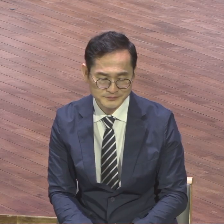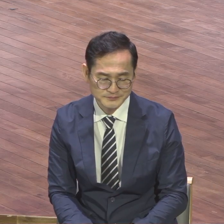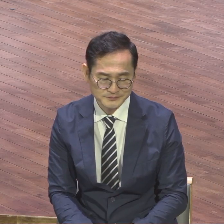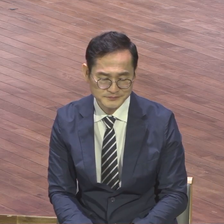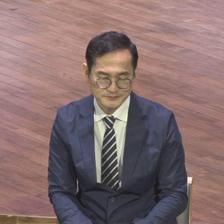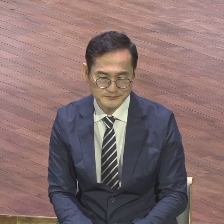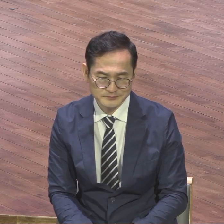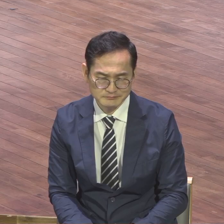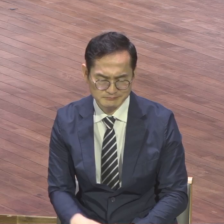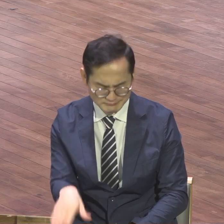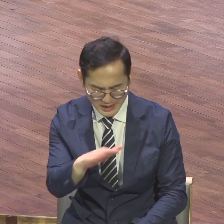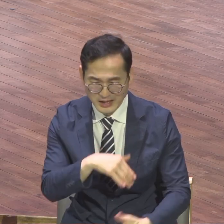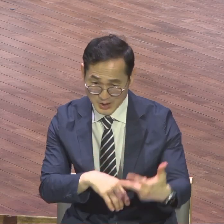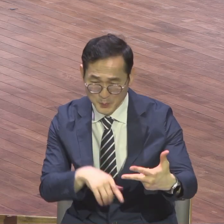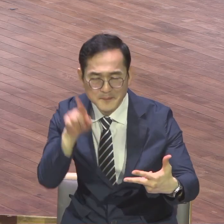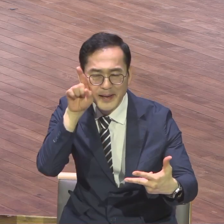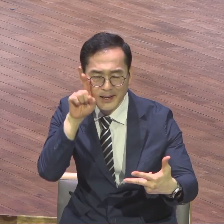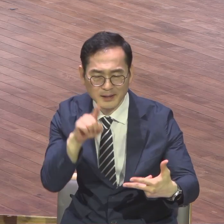왜냐하면요,